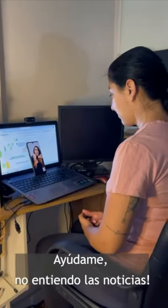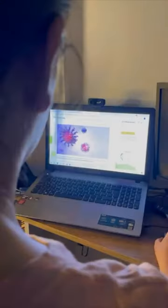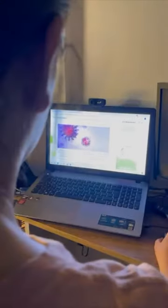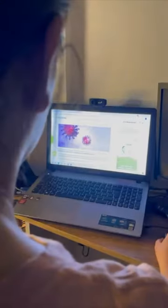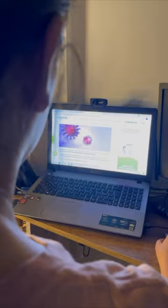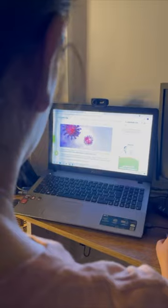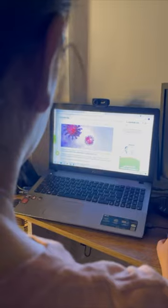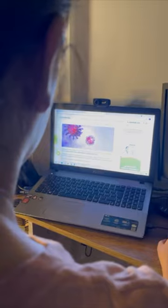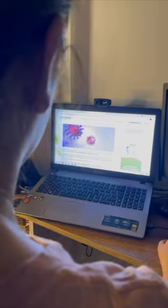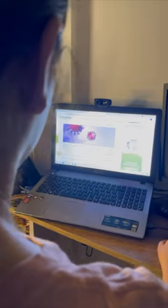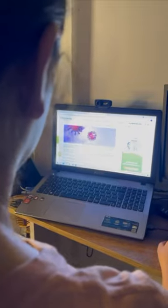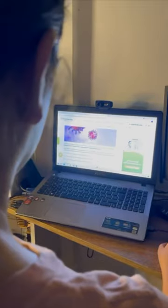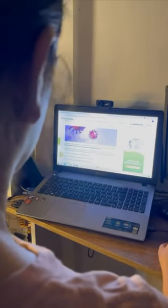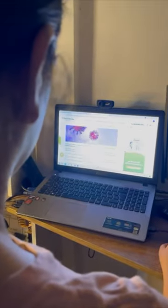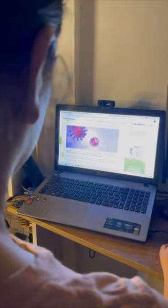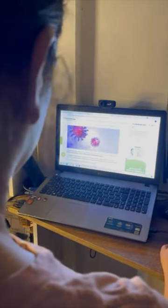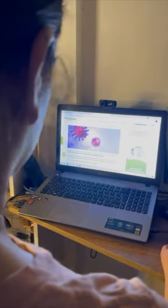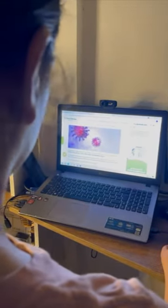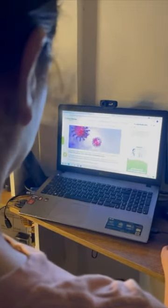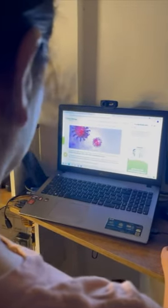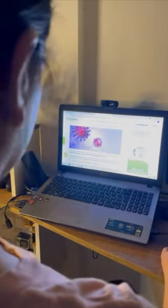Y por eso se comunicó a través de la